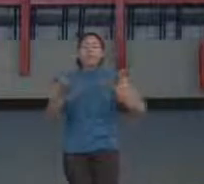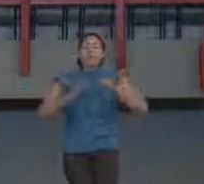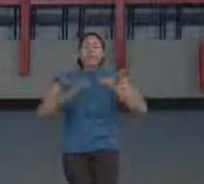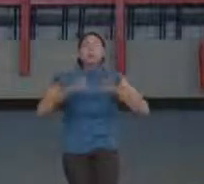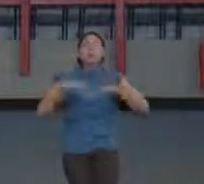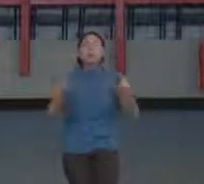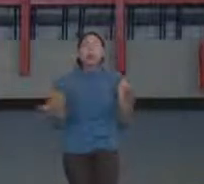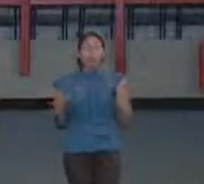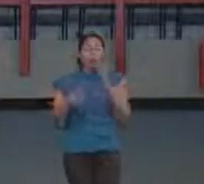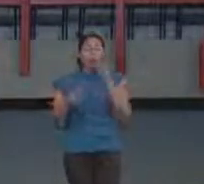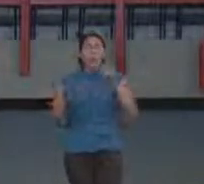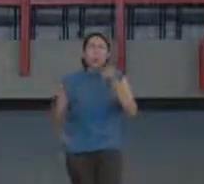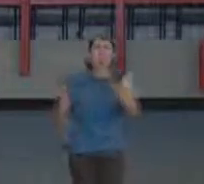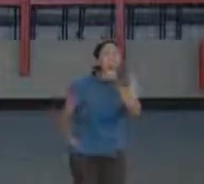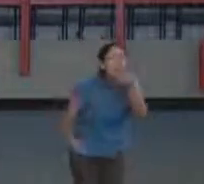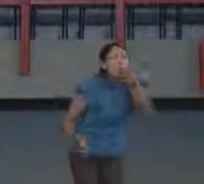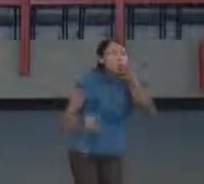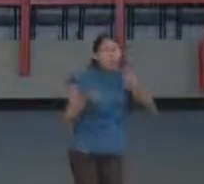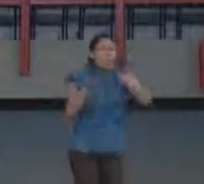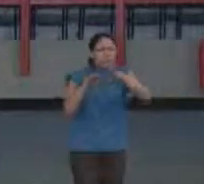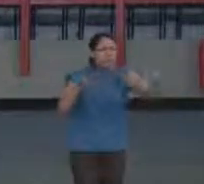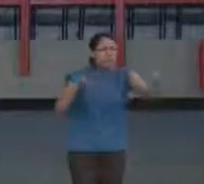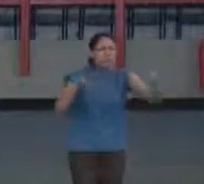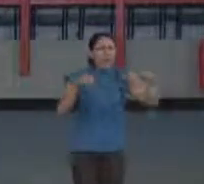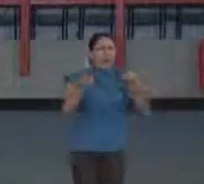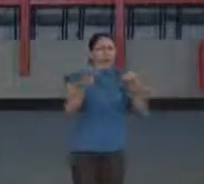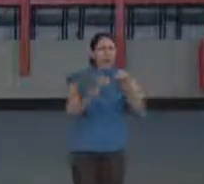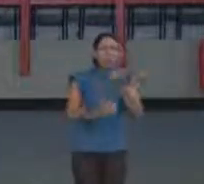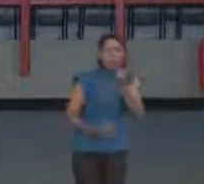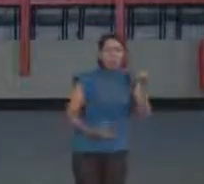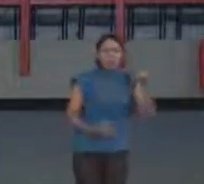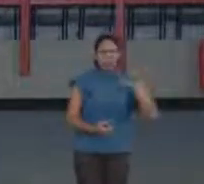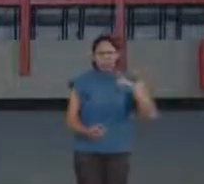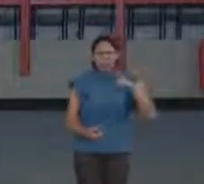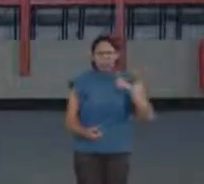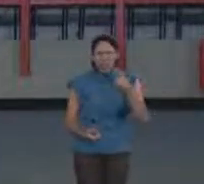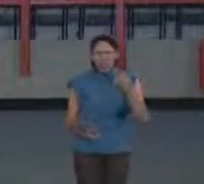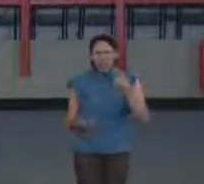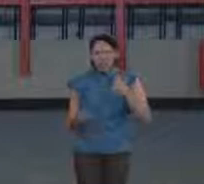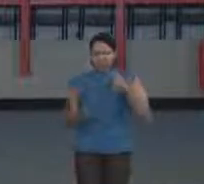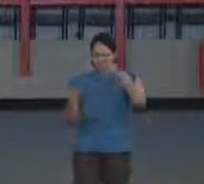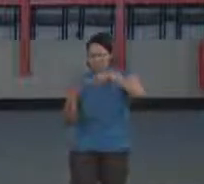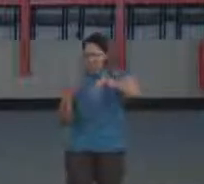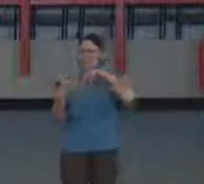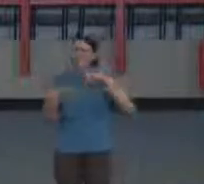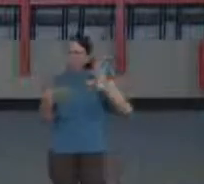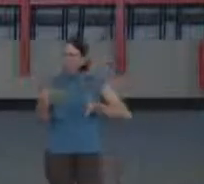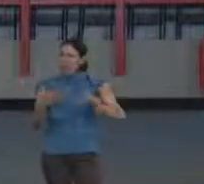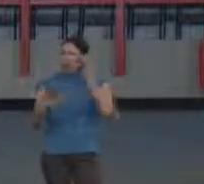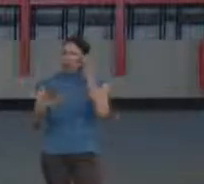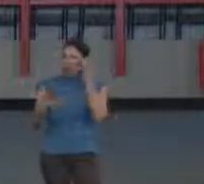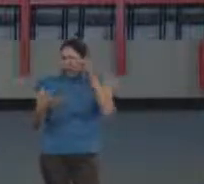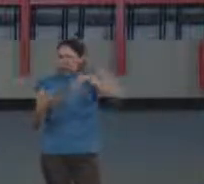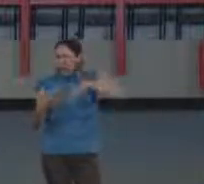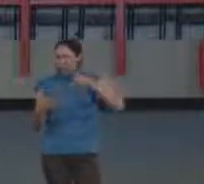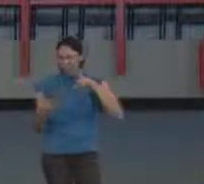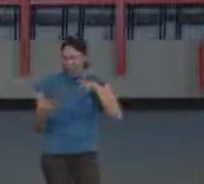era o total de veículos, pessoal? Disse ou não? Eu tenho para mim que eu li em algum momento da questão aí.